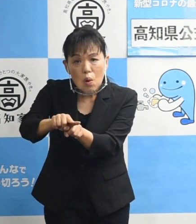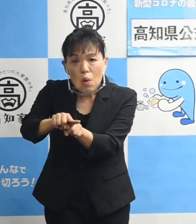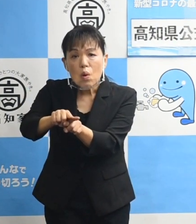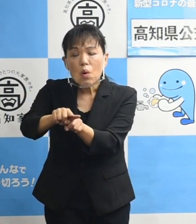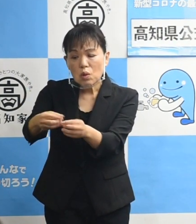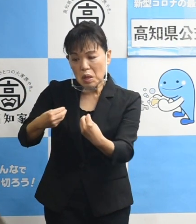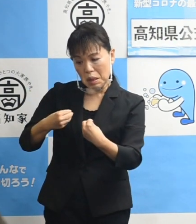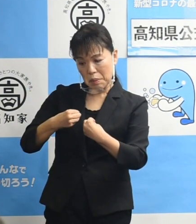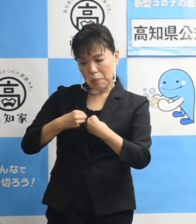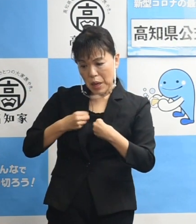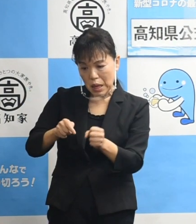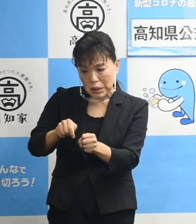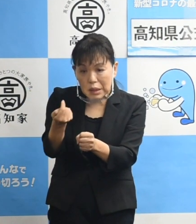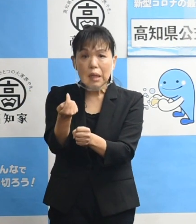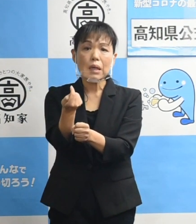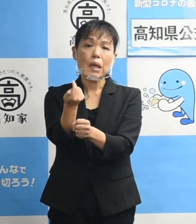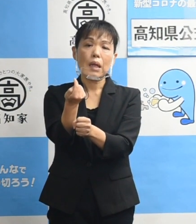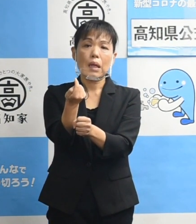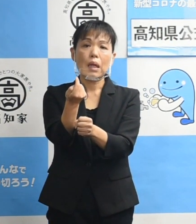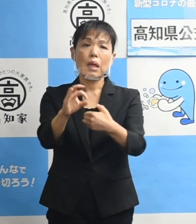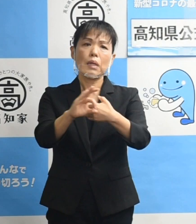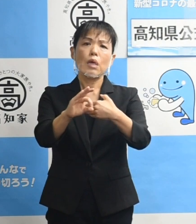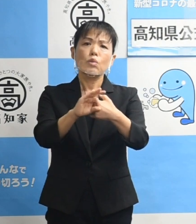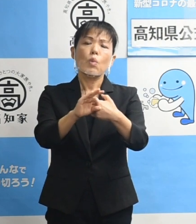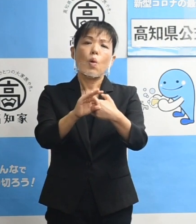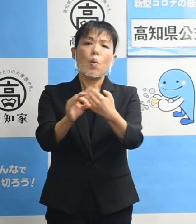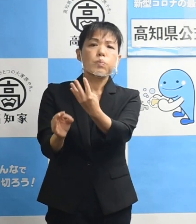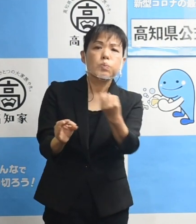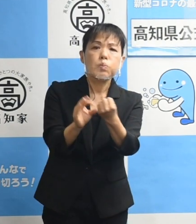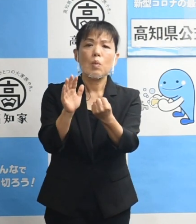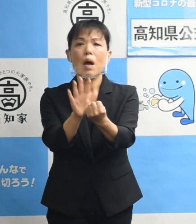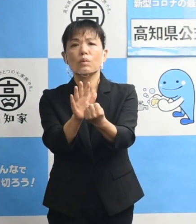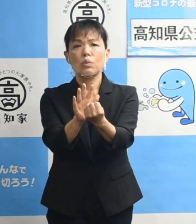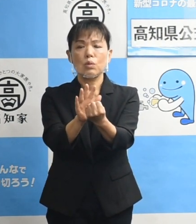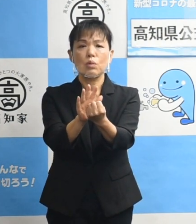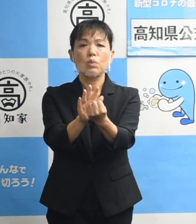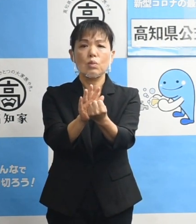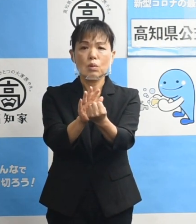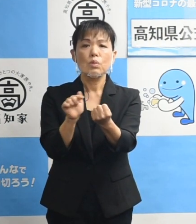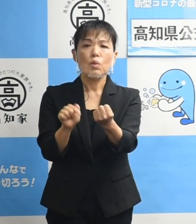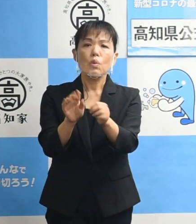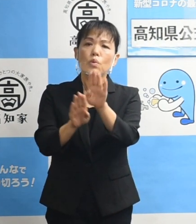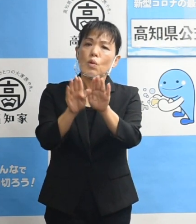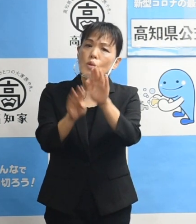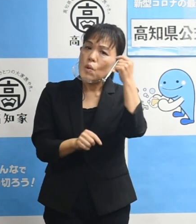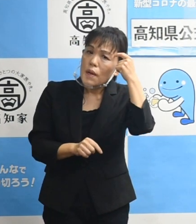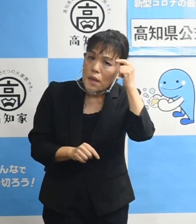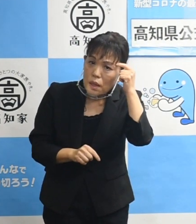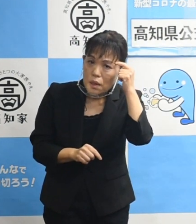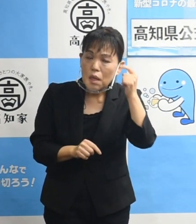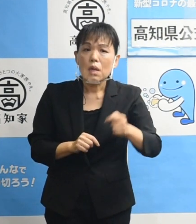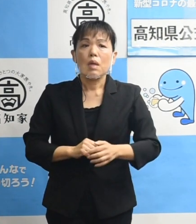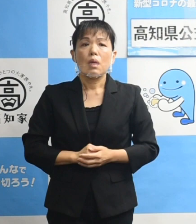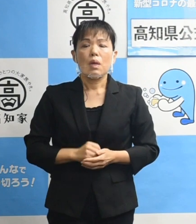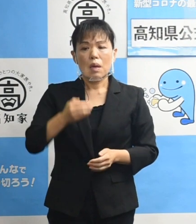感染のきっかけとなっていると言われるケースも少なくないというような状況、こうした状況を考えますと、やは